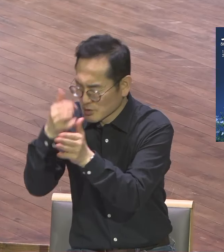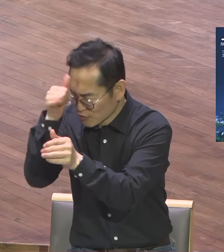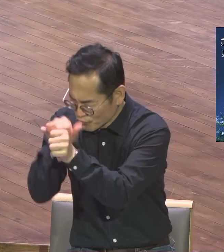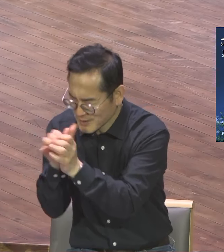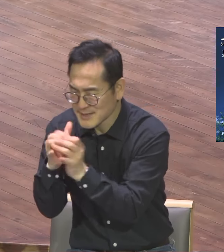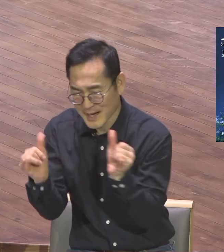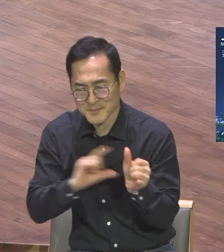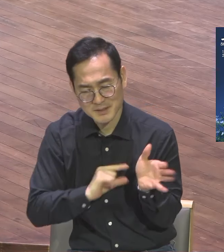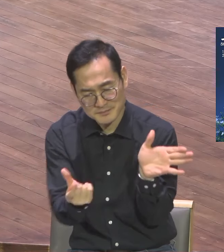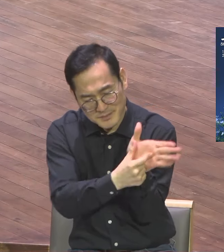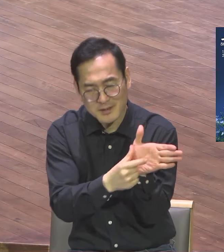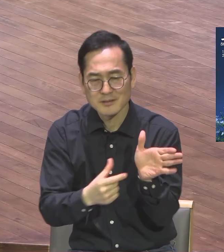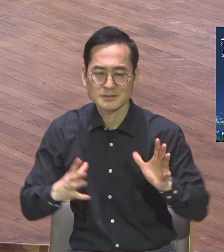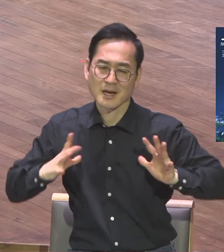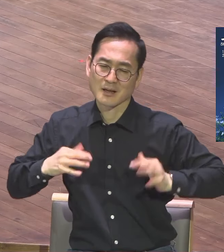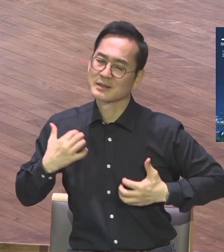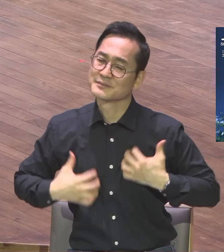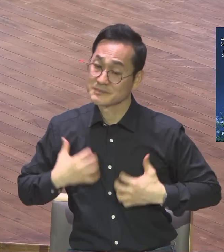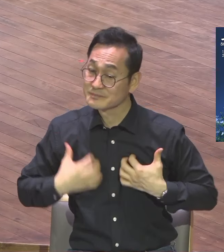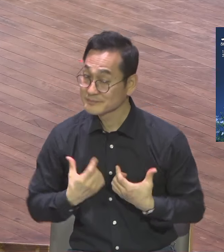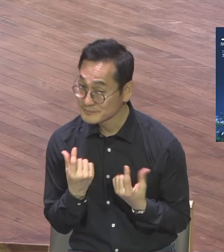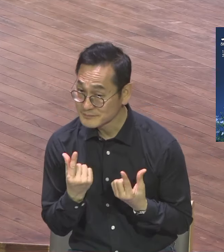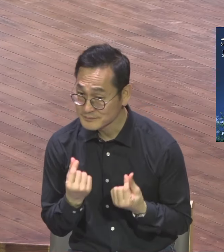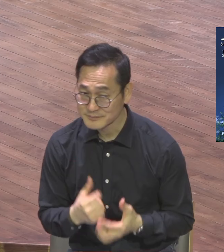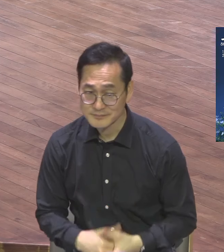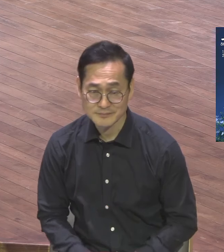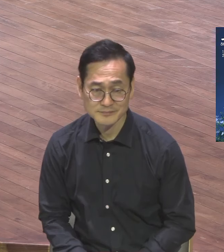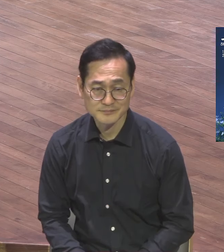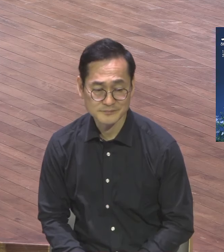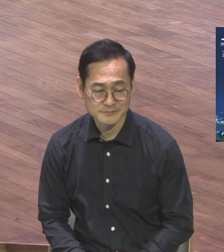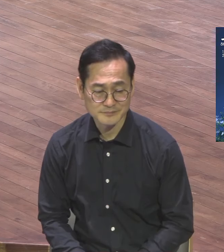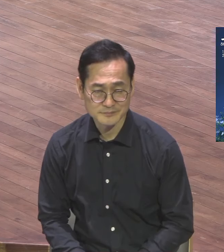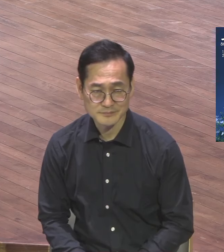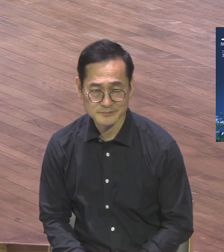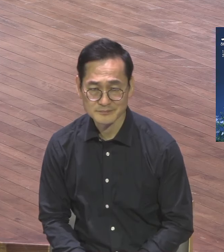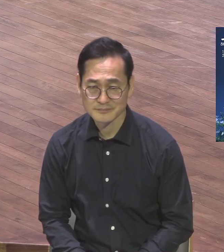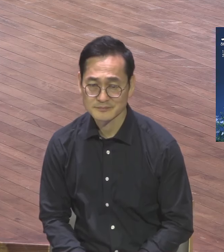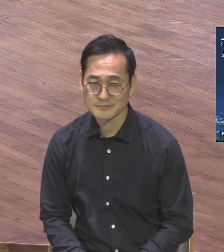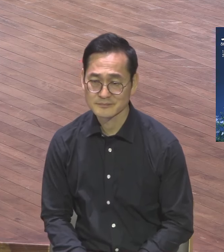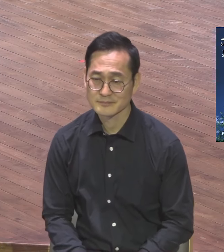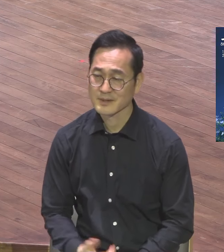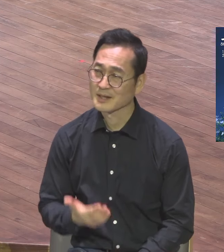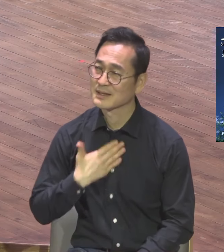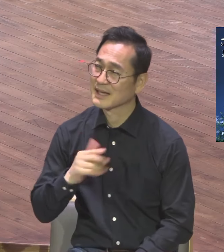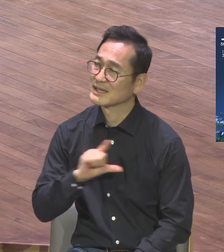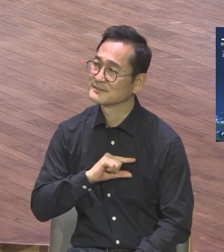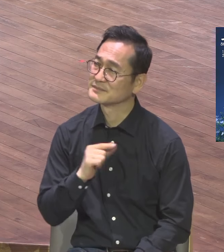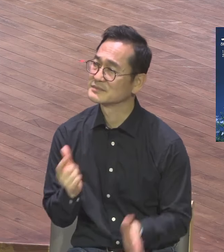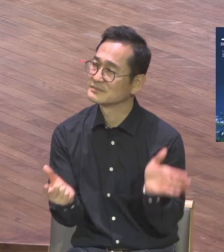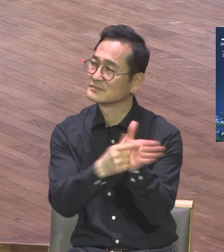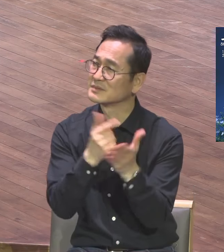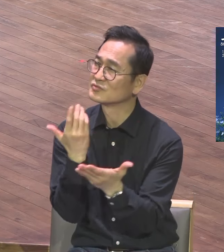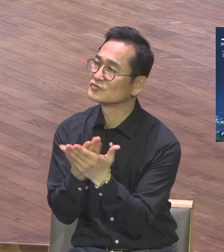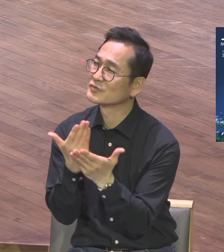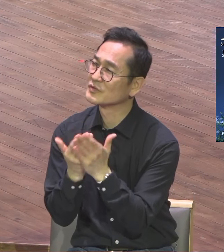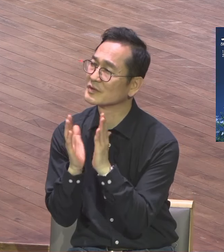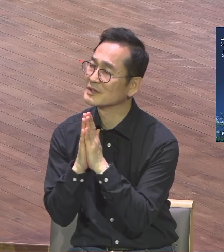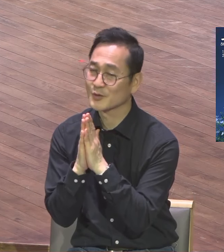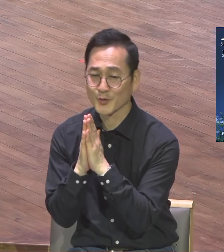주를 위해서 헌신한다 이름이 쫙 나올 거 아니에요. 거기 내 이름도 하나님 올라가게 하여 주옵소서.